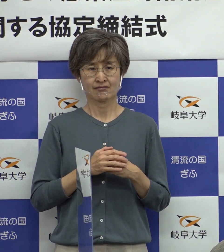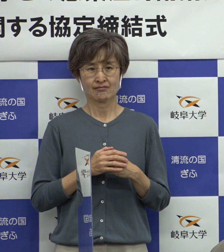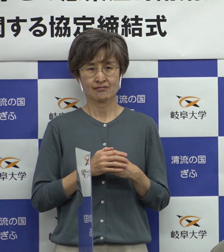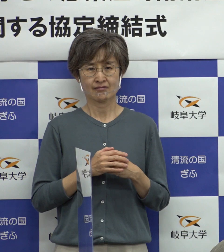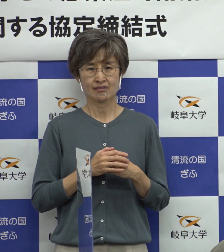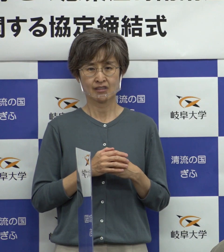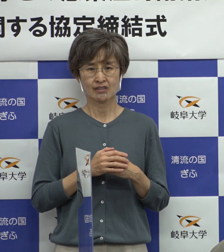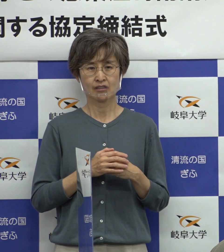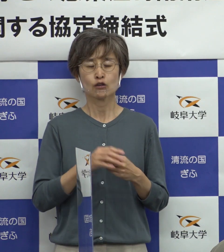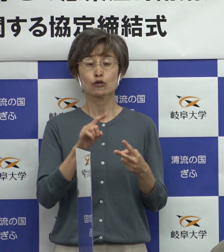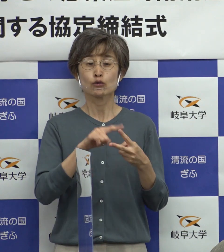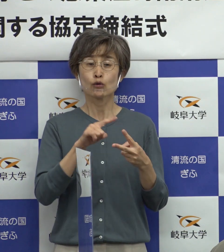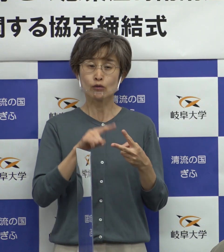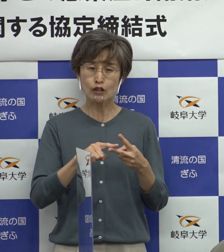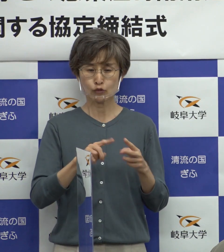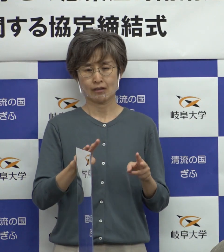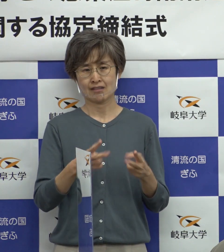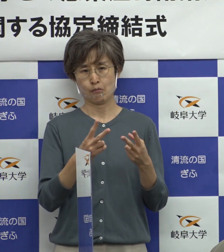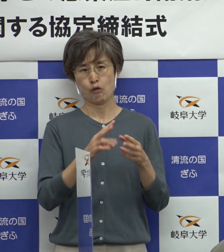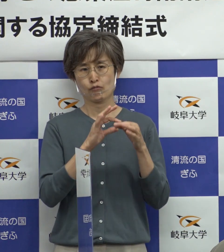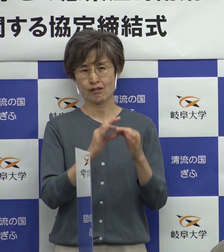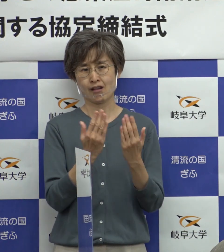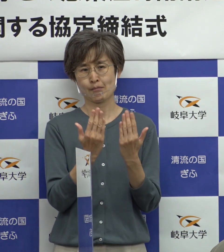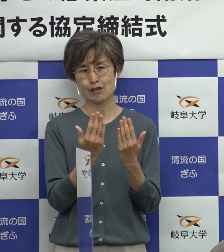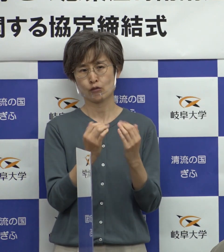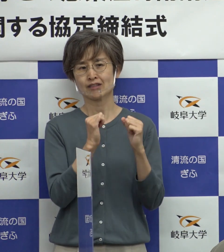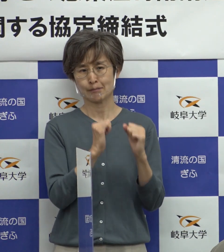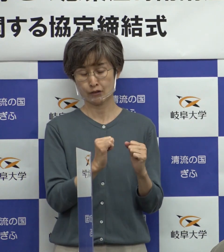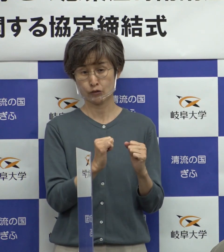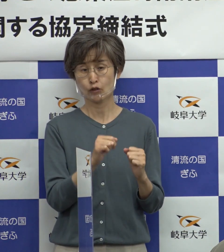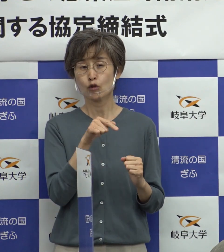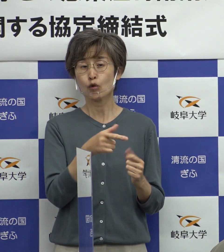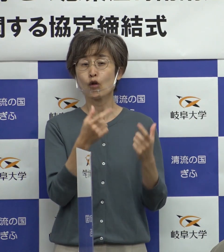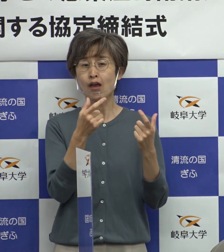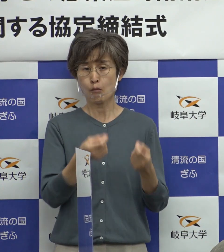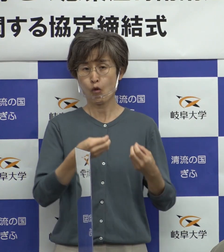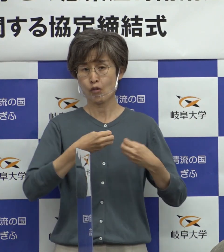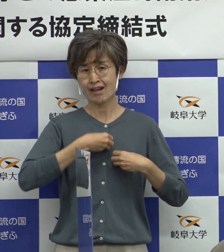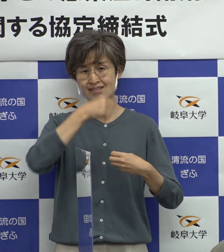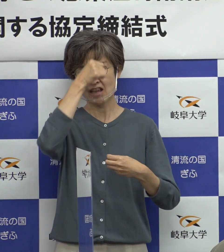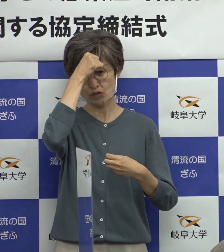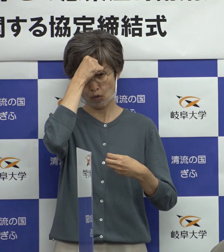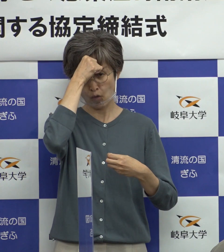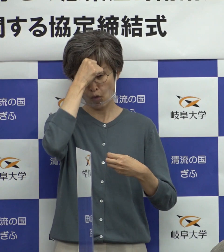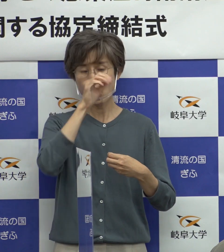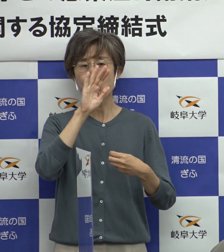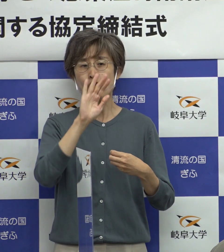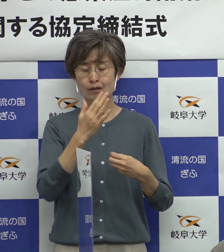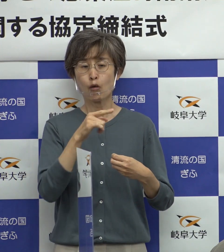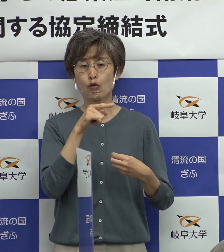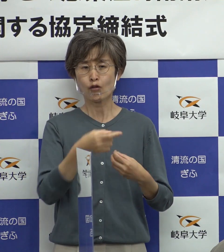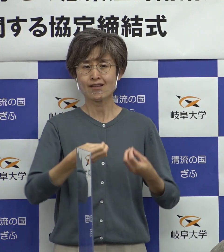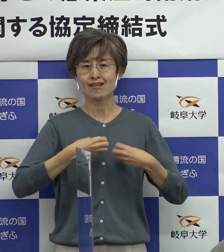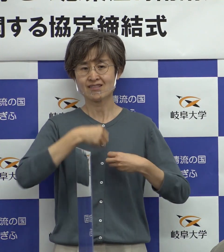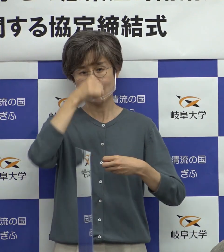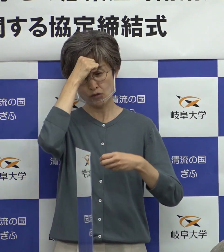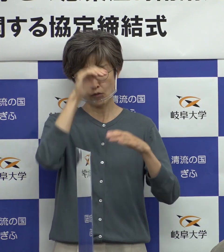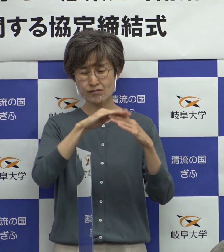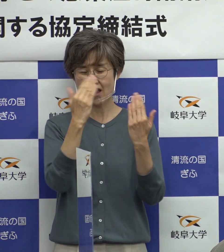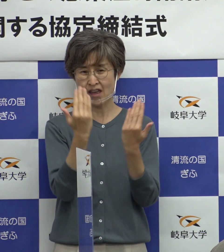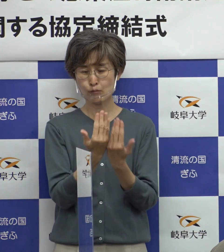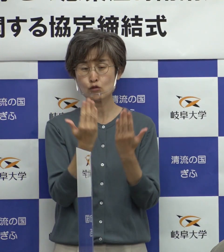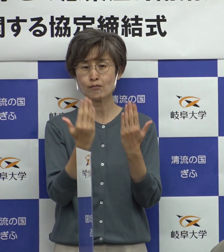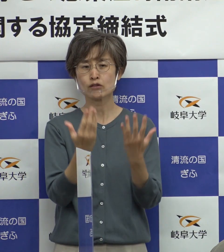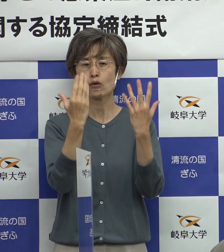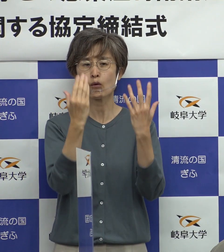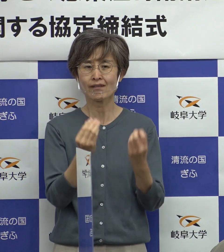強しているわけですけれども、これ確かに感染症なんですけれども、そこを勉強したからといってこれ感染症学の勉強をしたということにはならないわけ